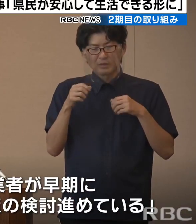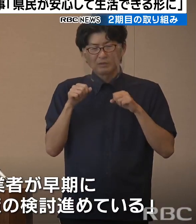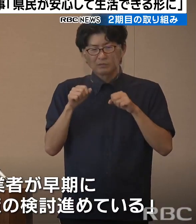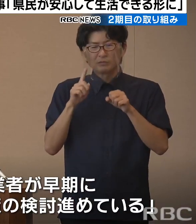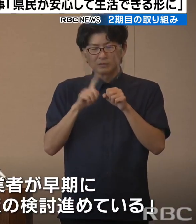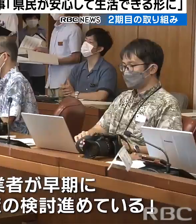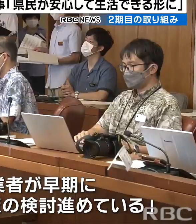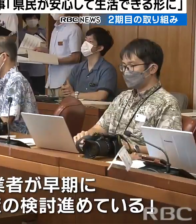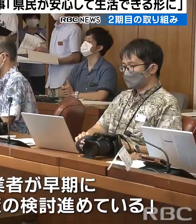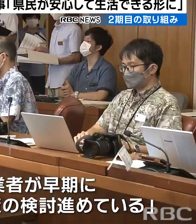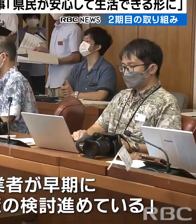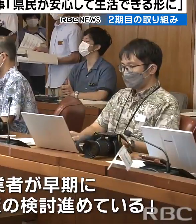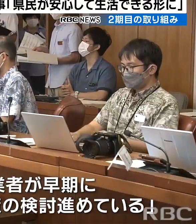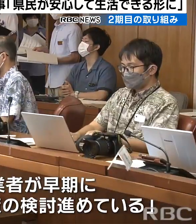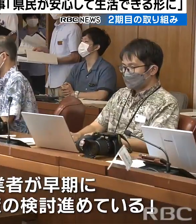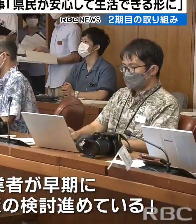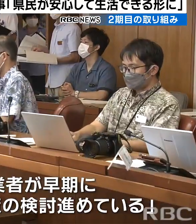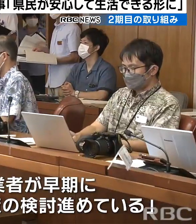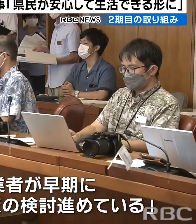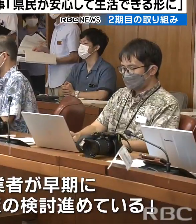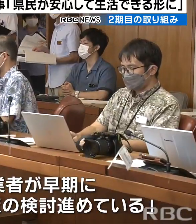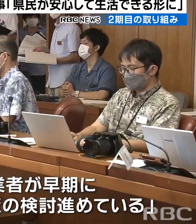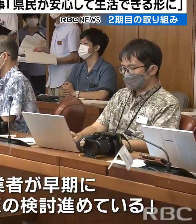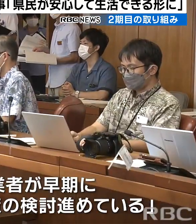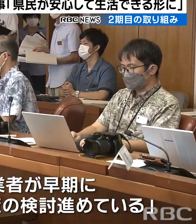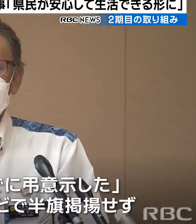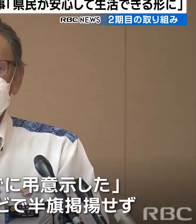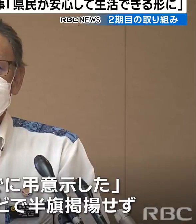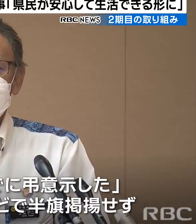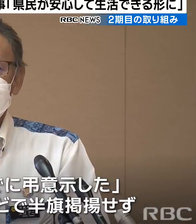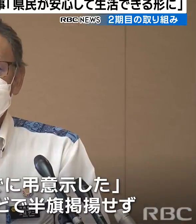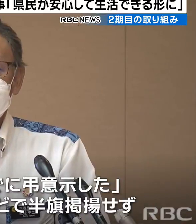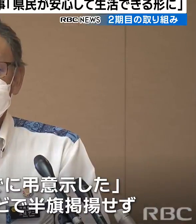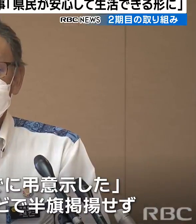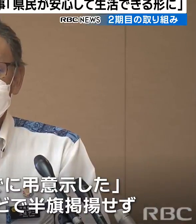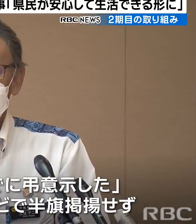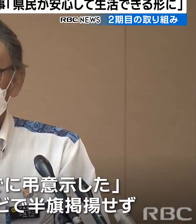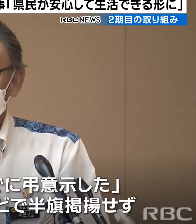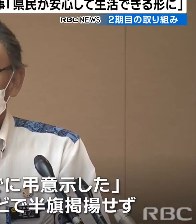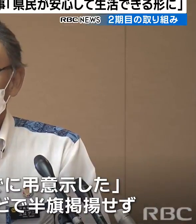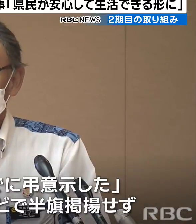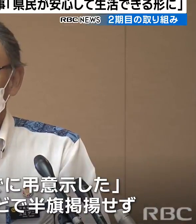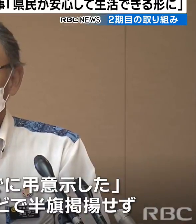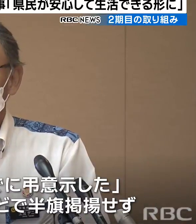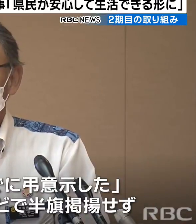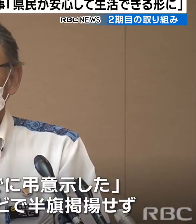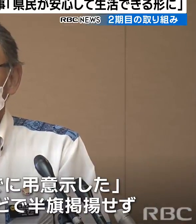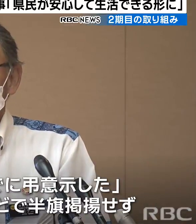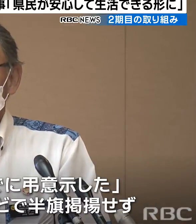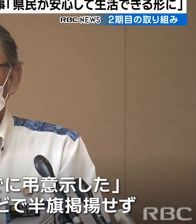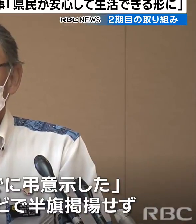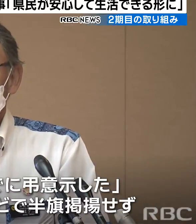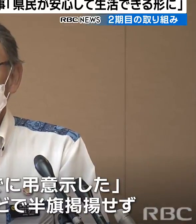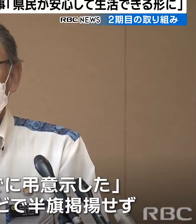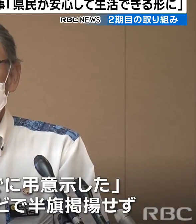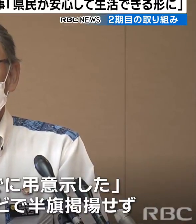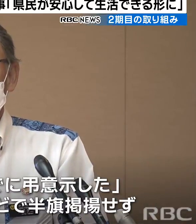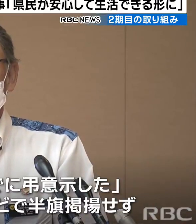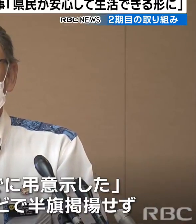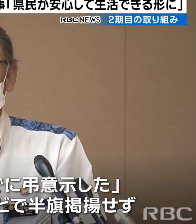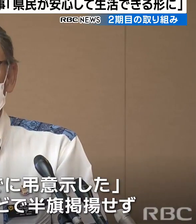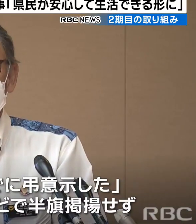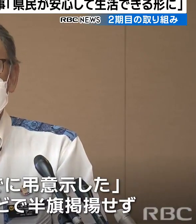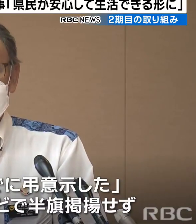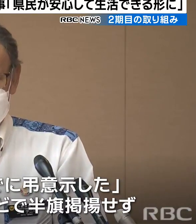いると述べましたこのほか今月27日に行われる安倍元総理の国葬について